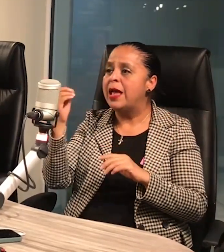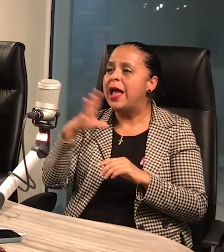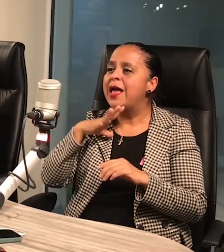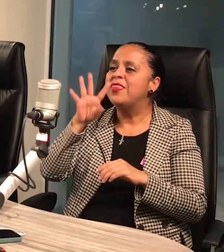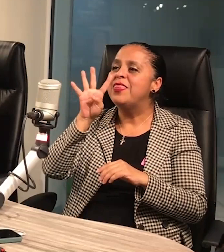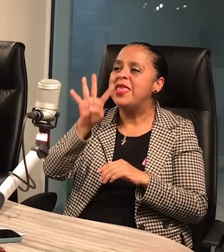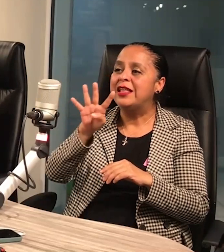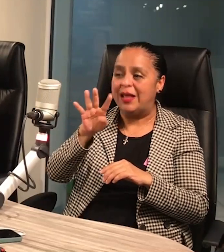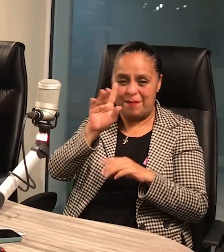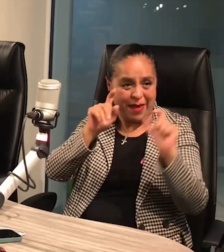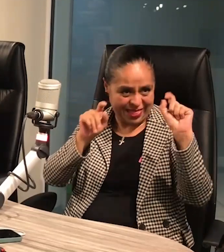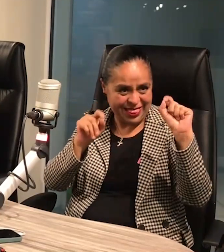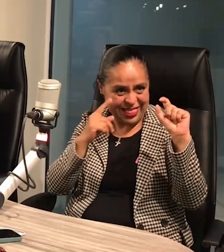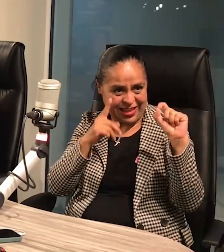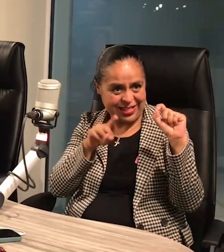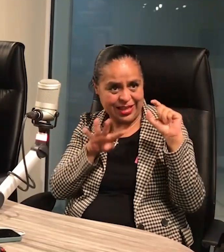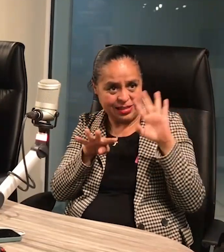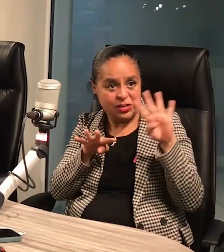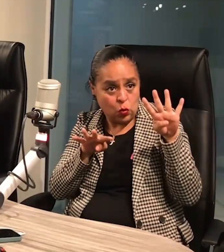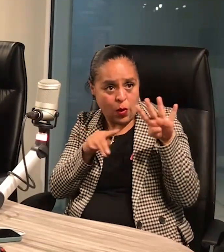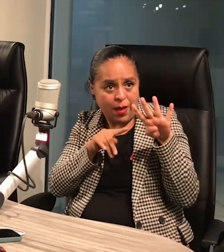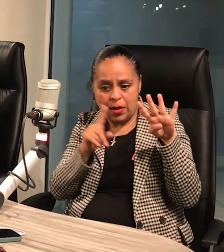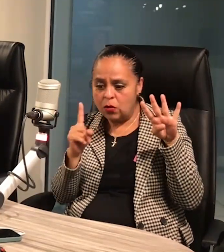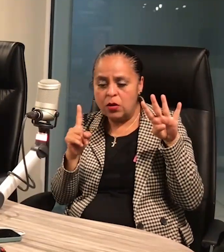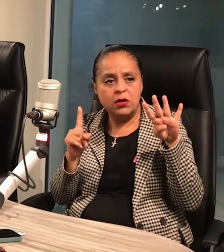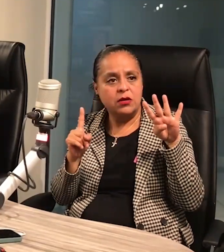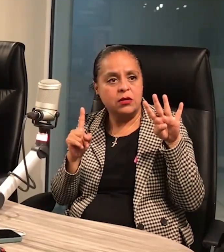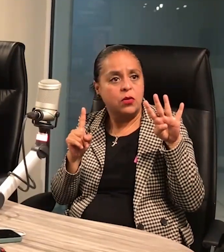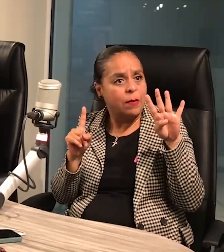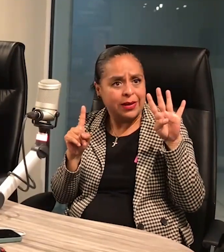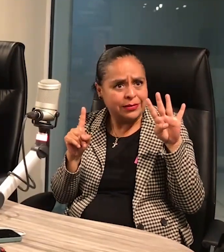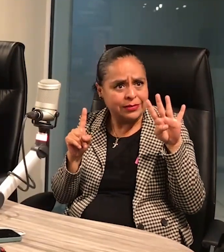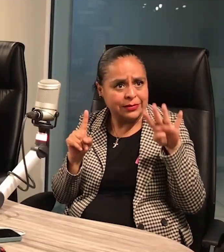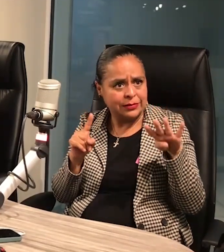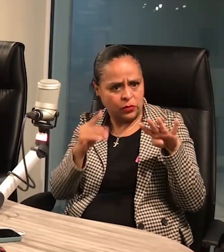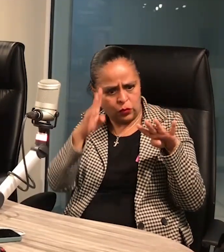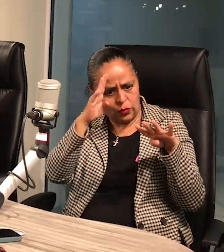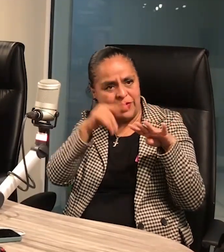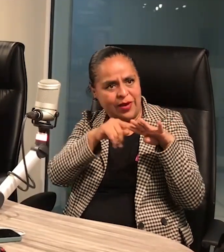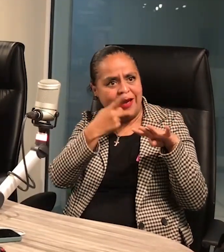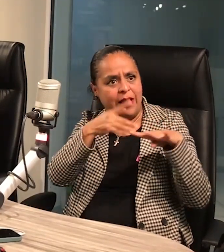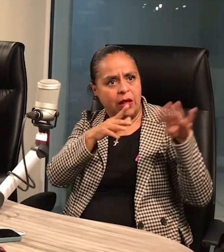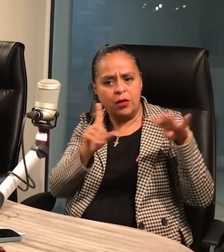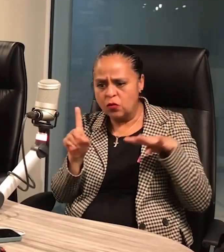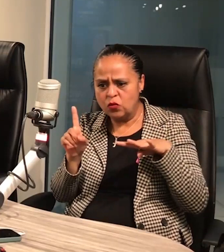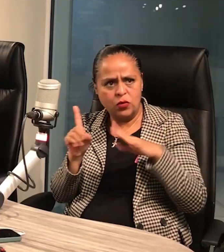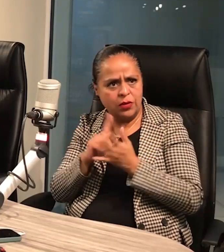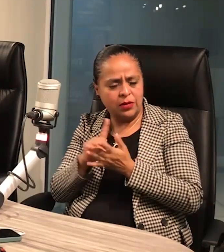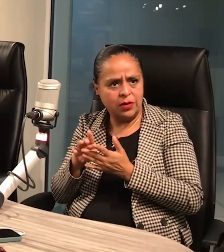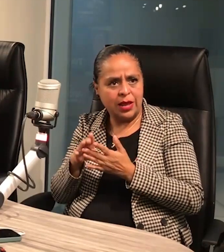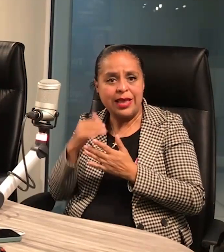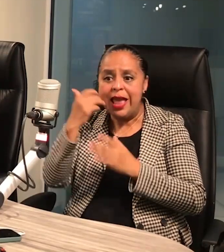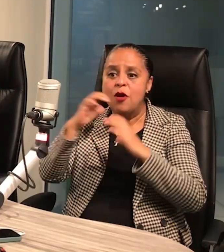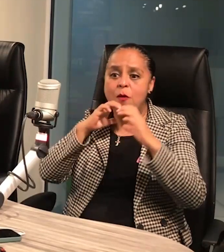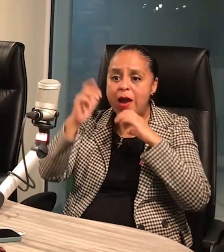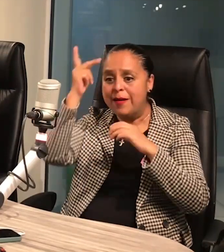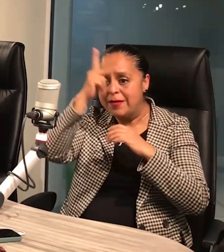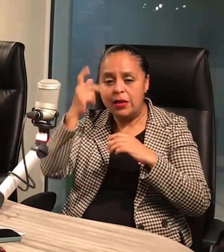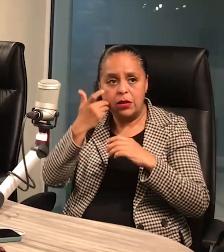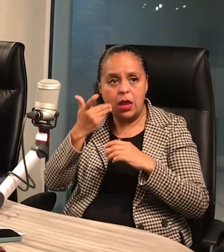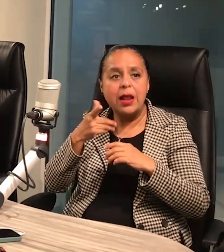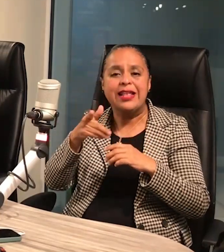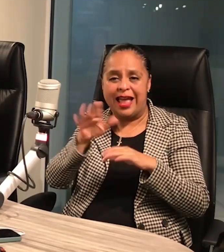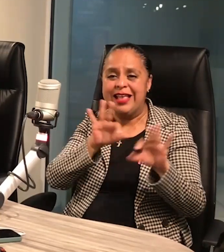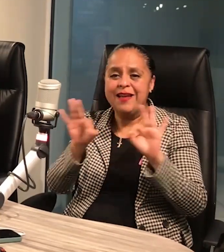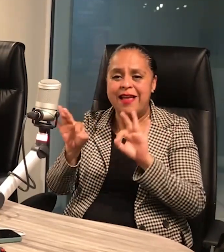de cada 20, pero ¿cuántos de esos van a ejercer? ¿No? Porque no solamente queremos tener abogados y comunicólogos y psicólogos desempleados.